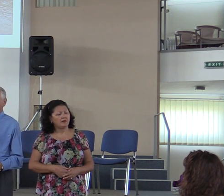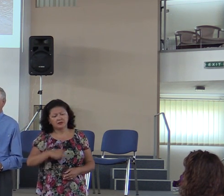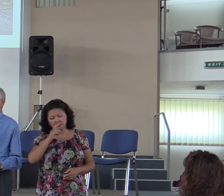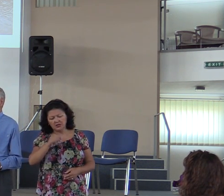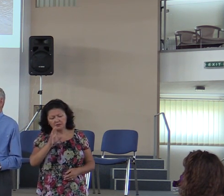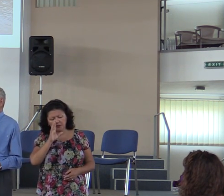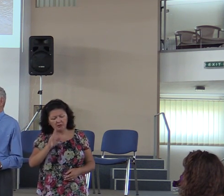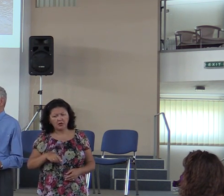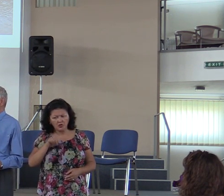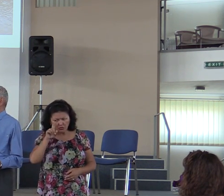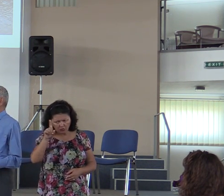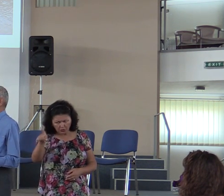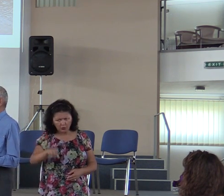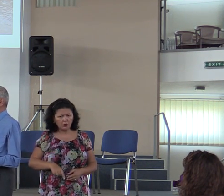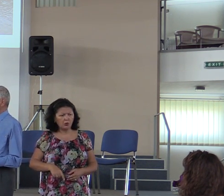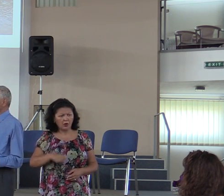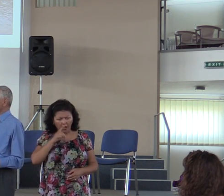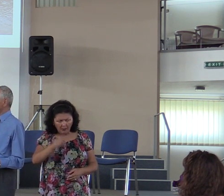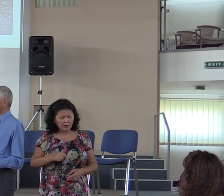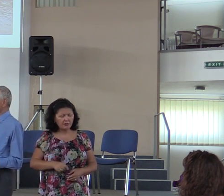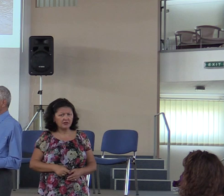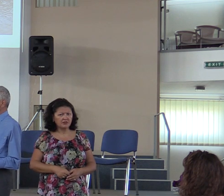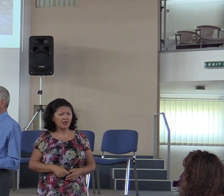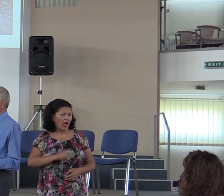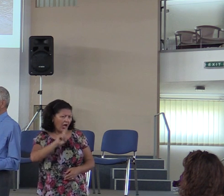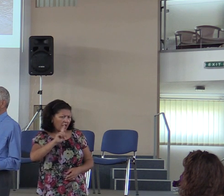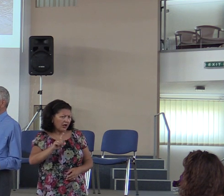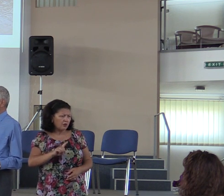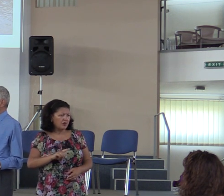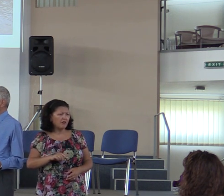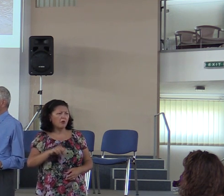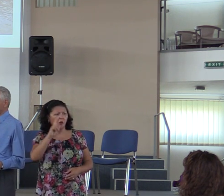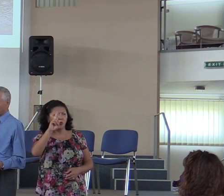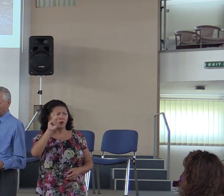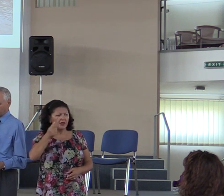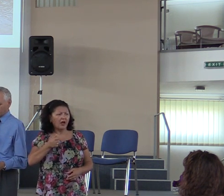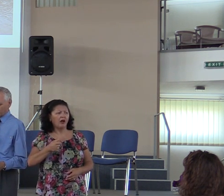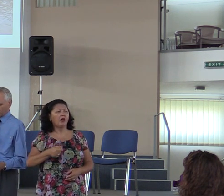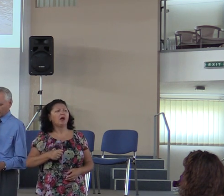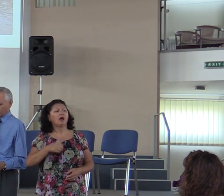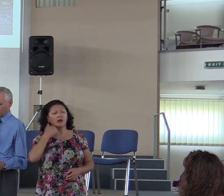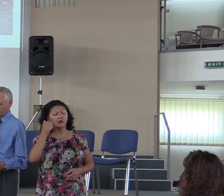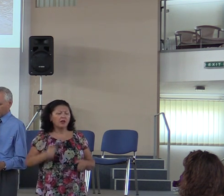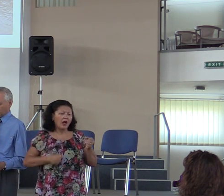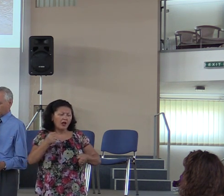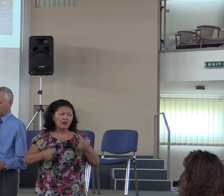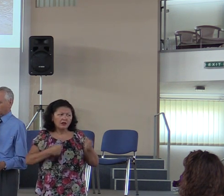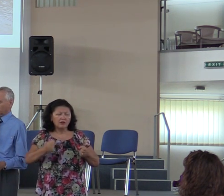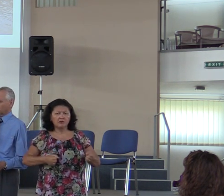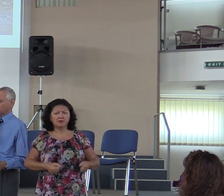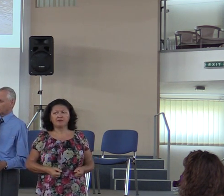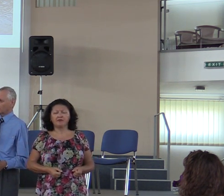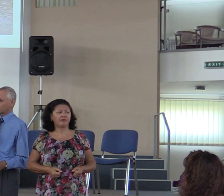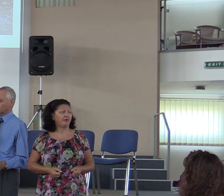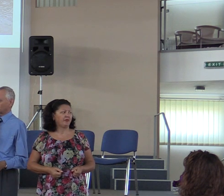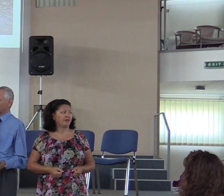spus mamei, tu ai promis că nu ne vom muda când alergăm. And the mother said, și mama a zis, when did I say we could